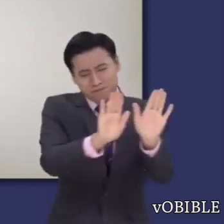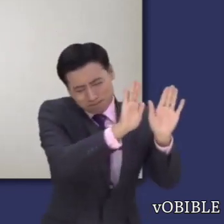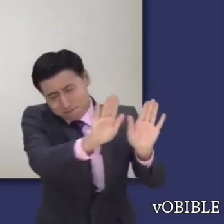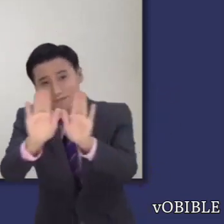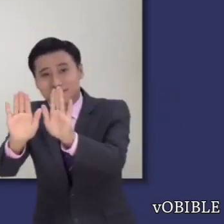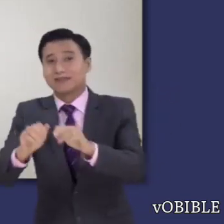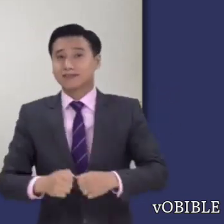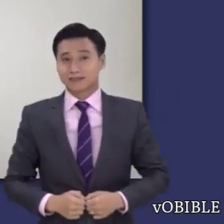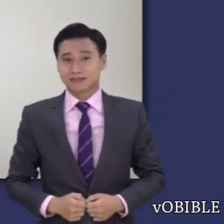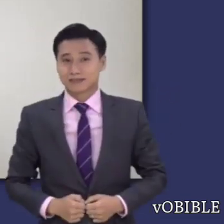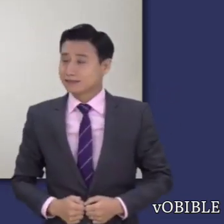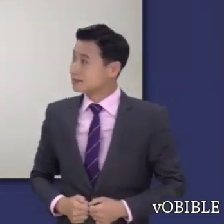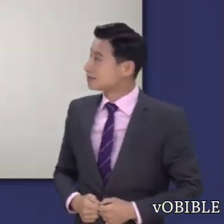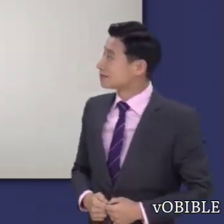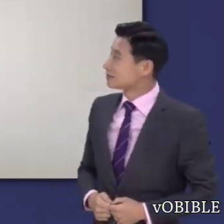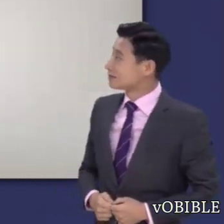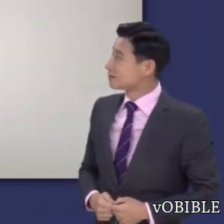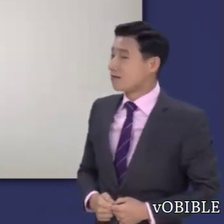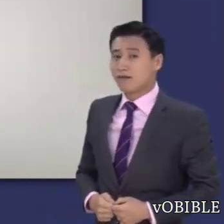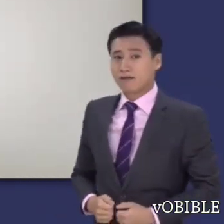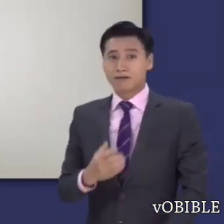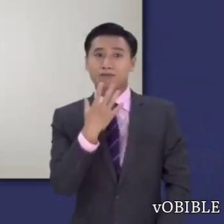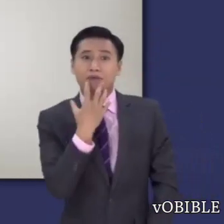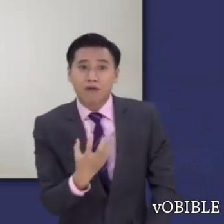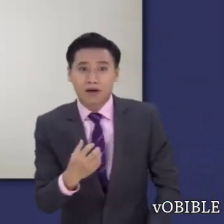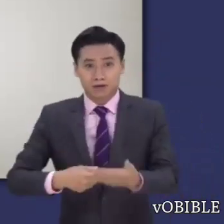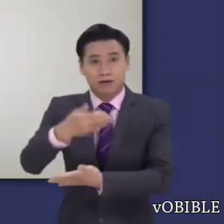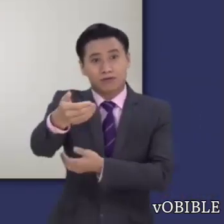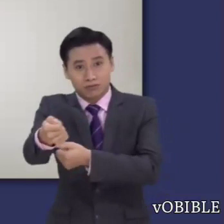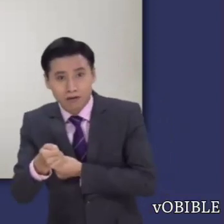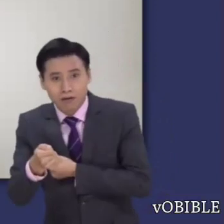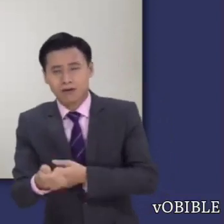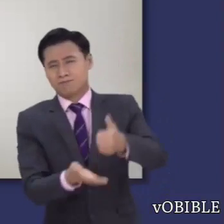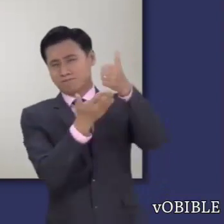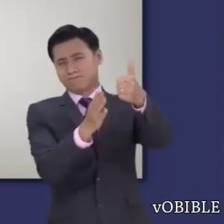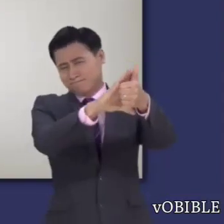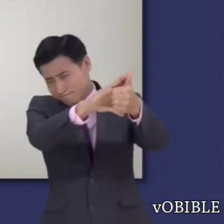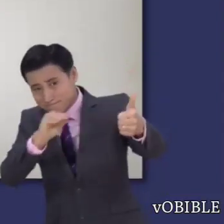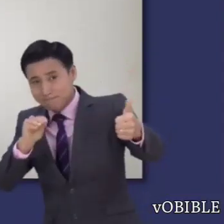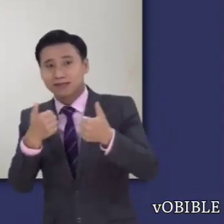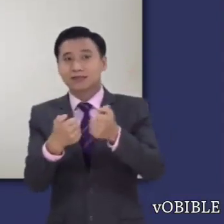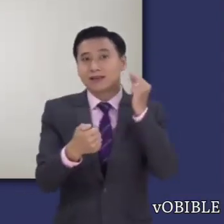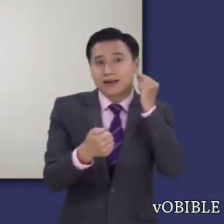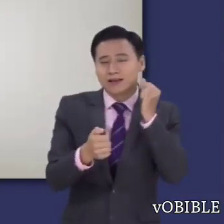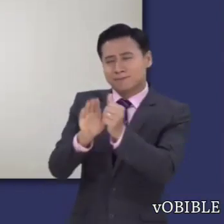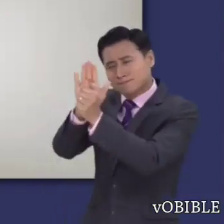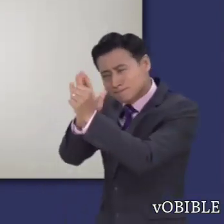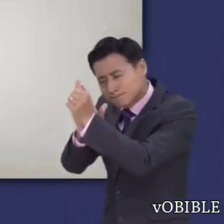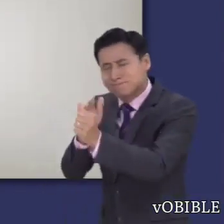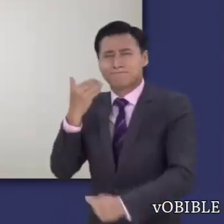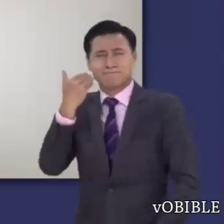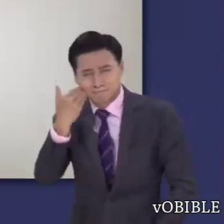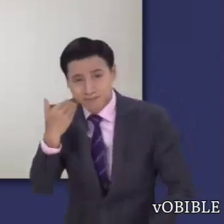第三章指出，做妻子的要怀着爱心顺服丈夫，就像撒拉顺服她的丈夫亚伯